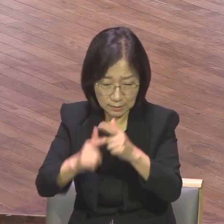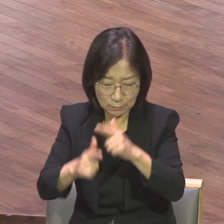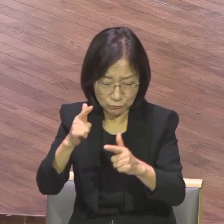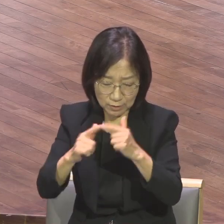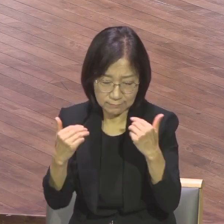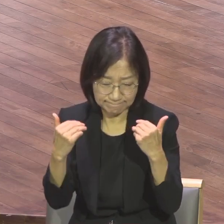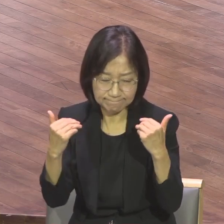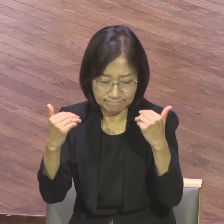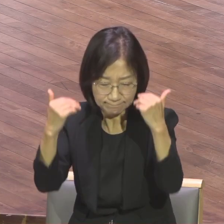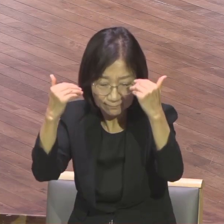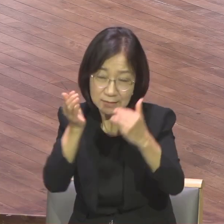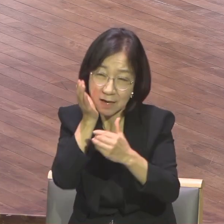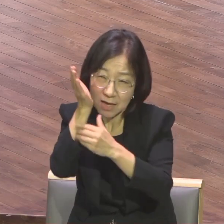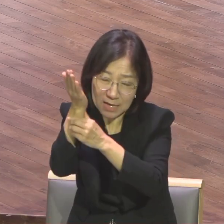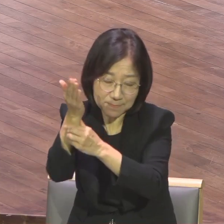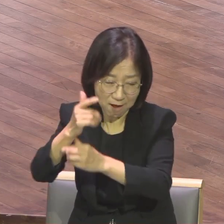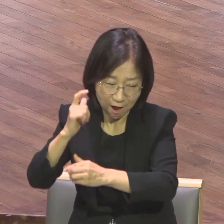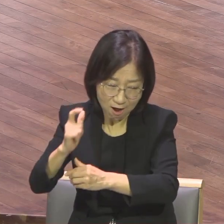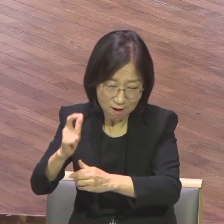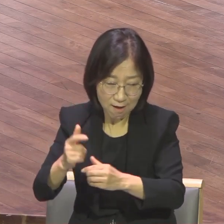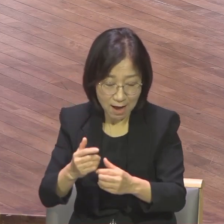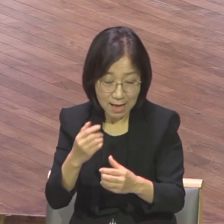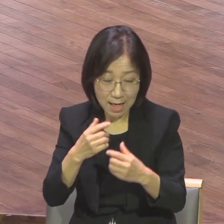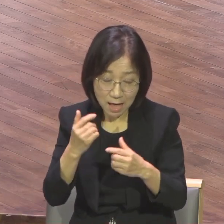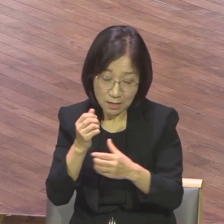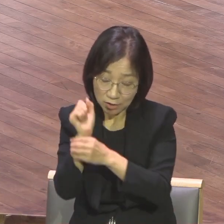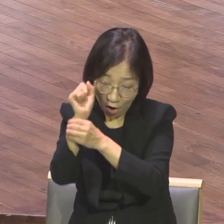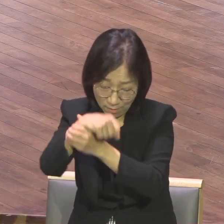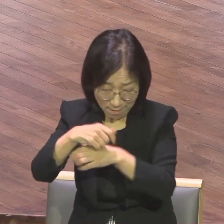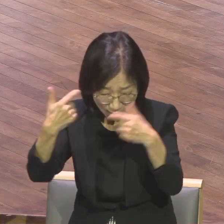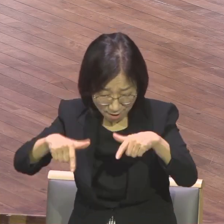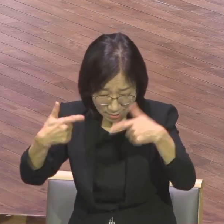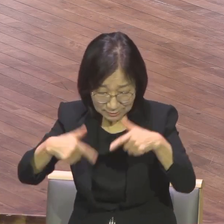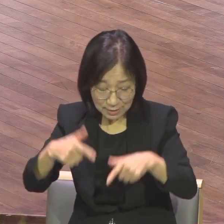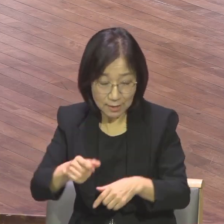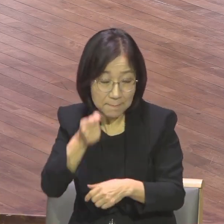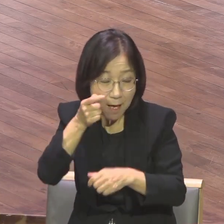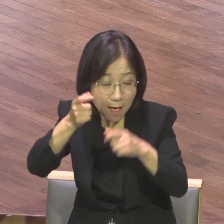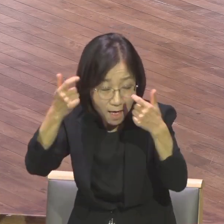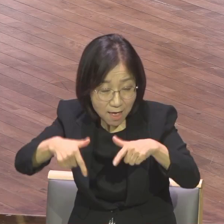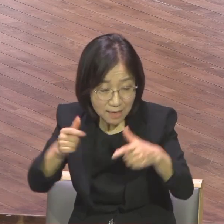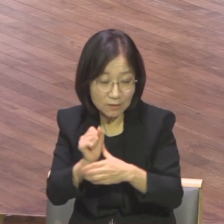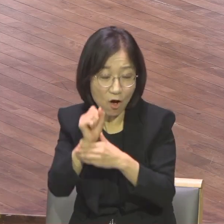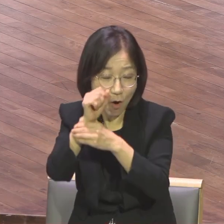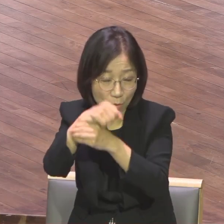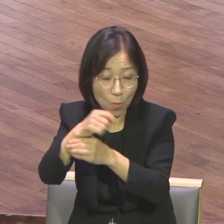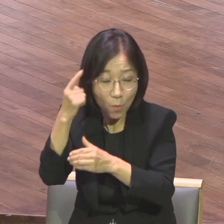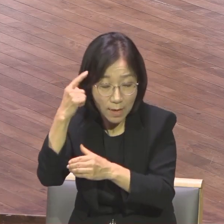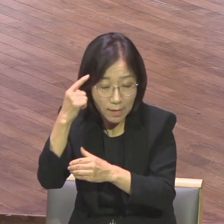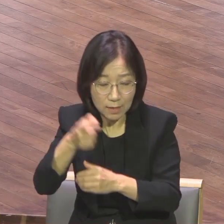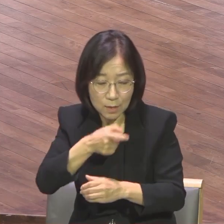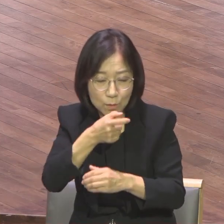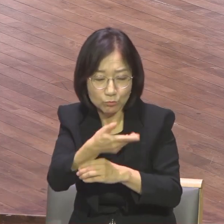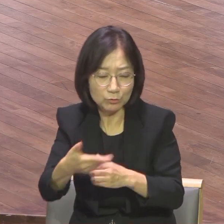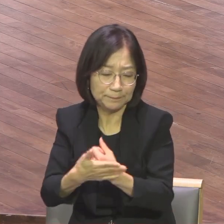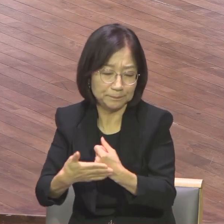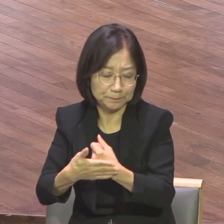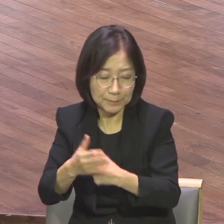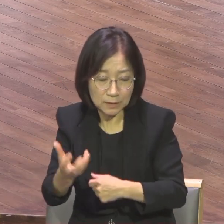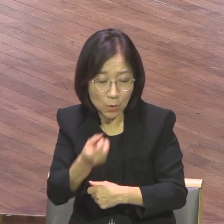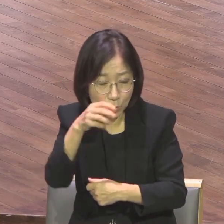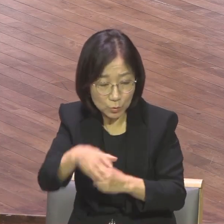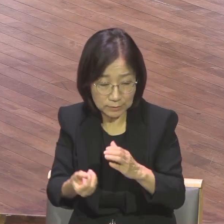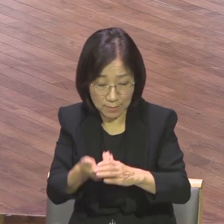아니하며 열매가 끊이지 아니하고 달마다 새 열매를 맺으리니 그 물이 송소를 통하여 나옵니다. 그 열매는 먹을만하고